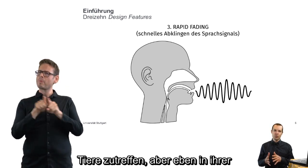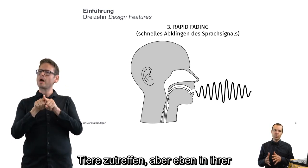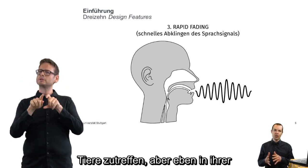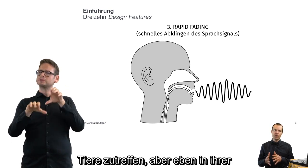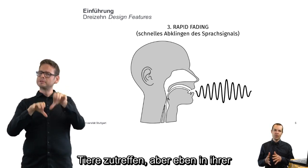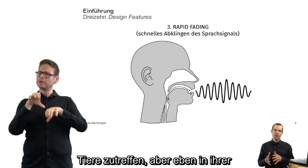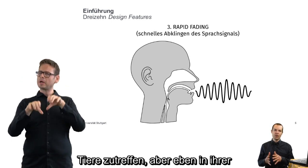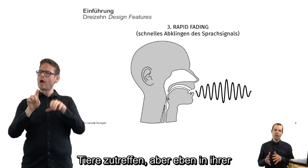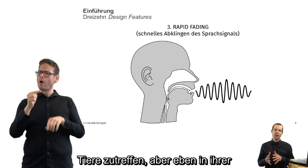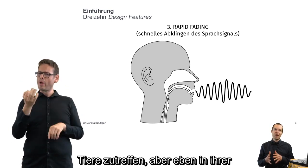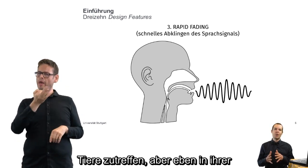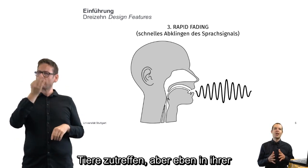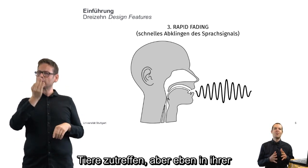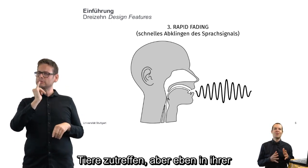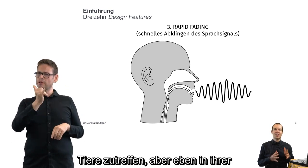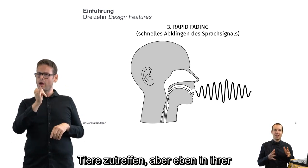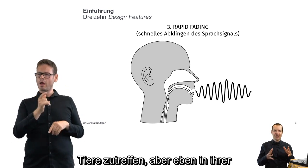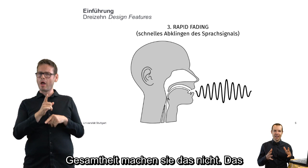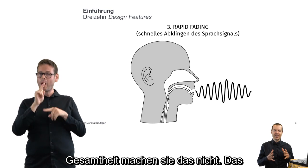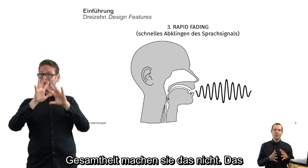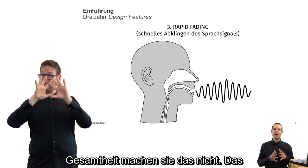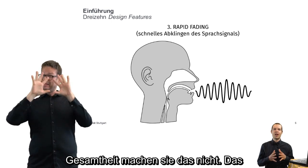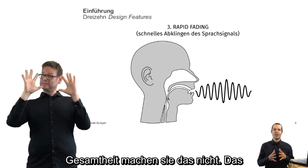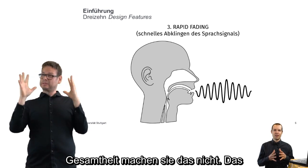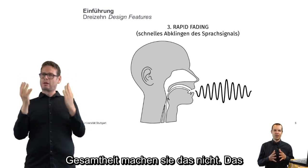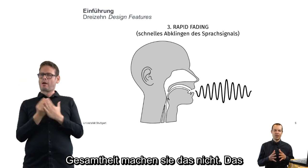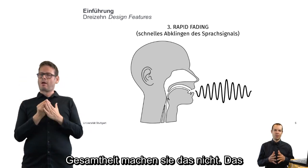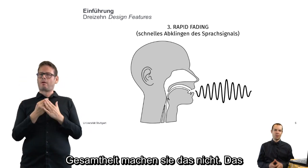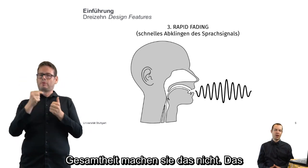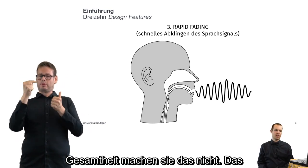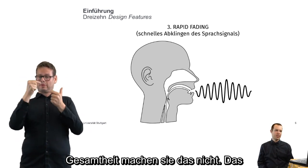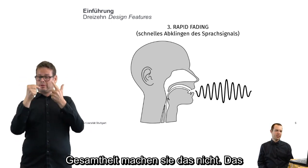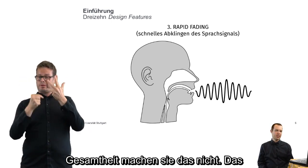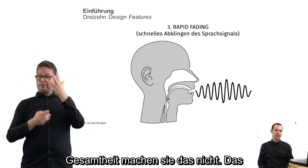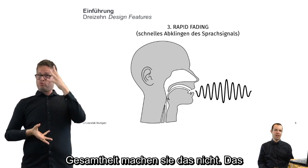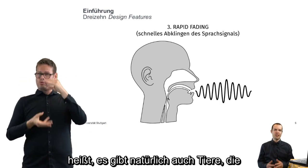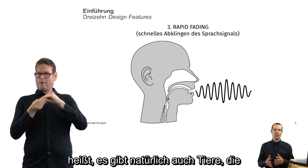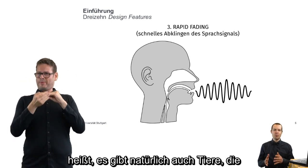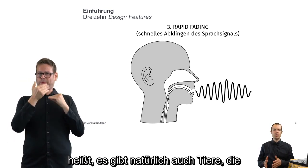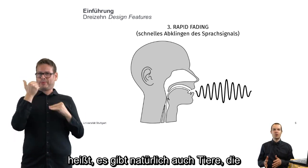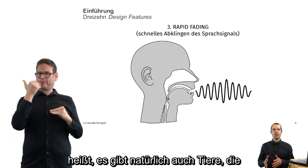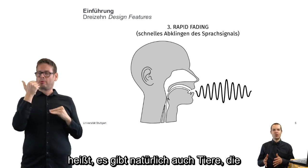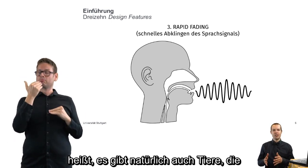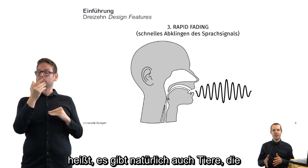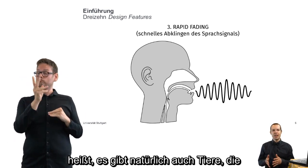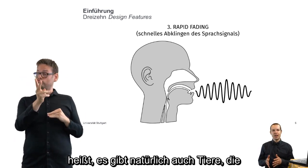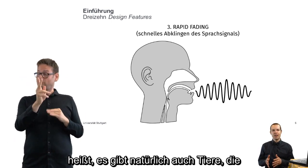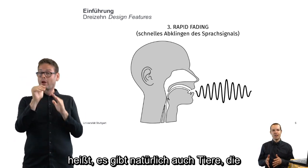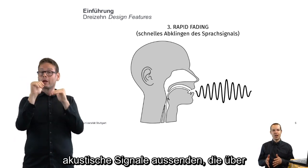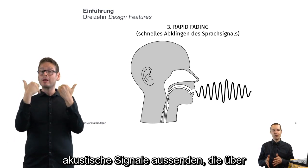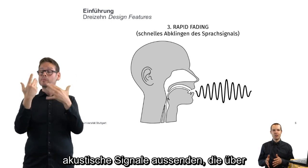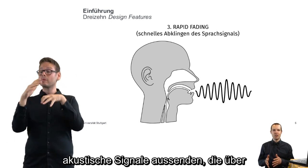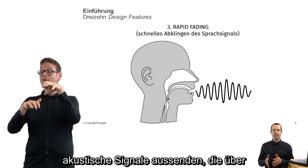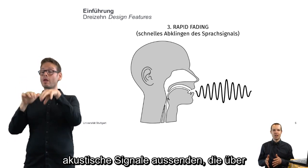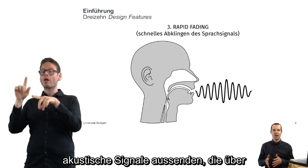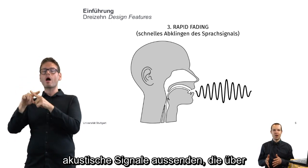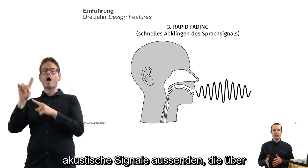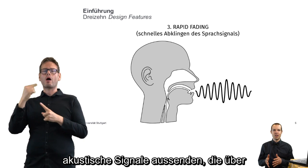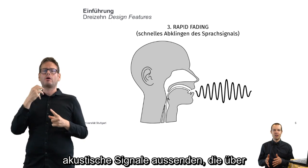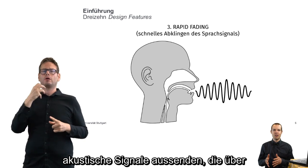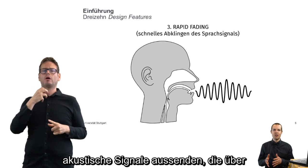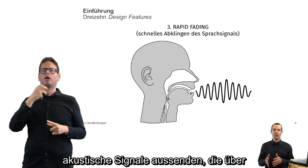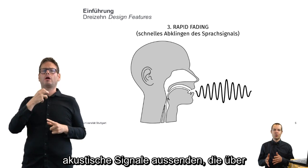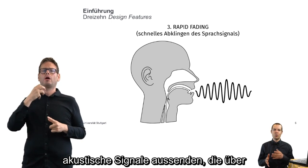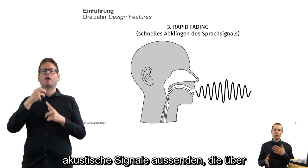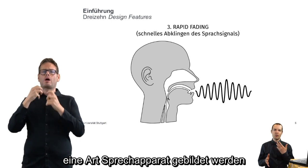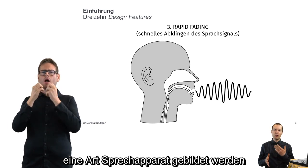Tiere zutreffen, aber eben in ihrer Gesamtheit machen sie das nicht. Das heißt, es gibt natürlich auch Tiere, die akustische Signale